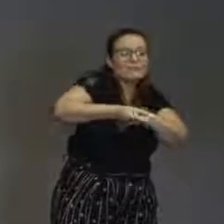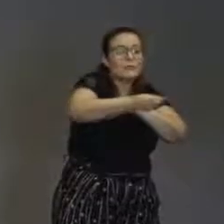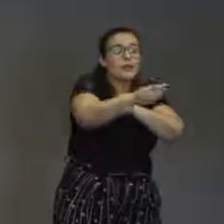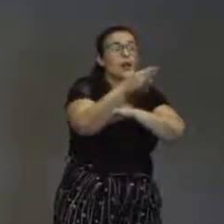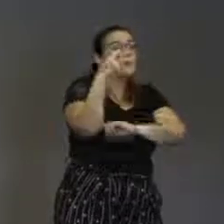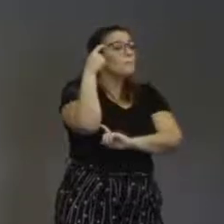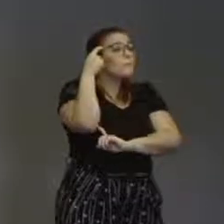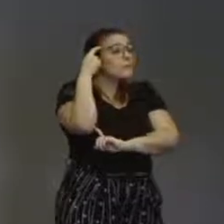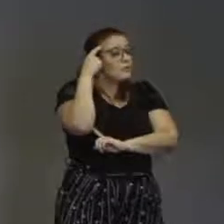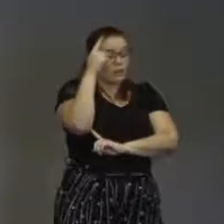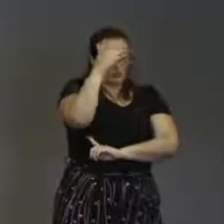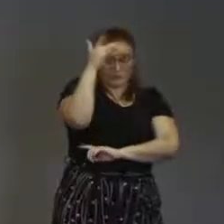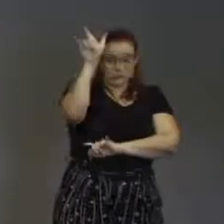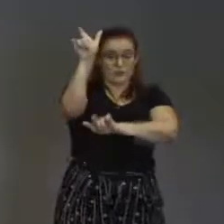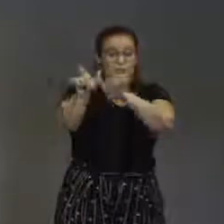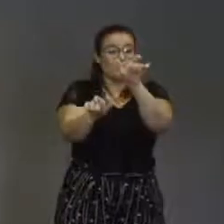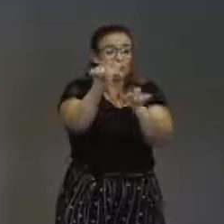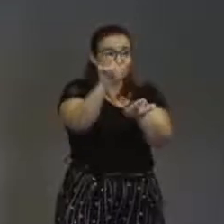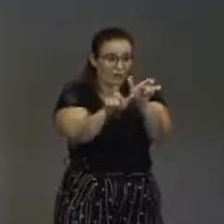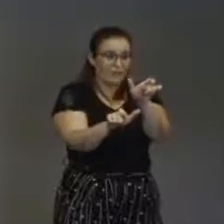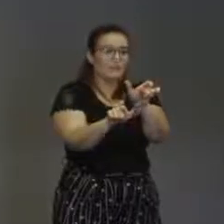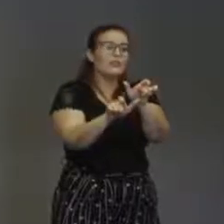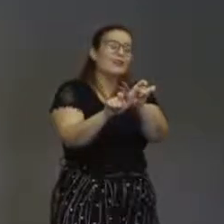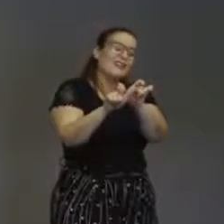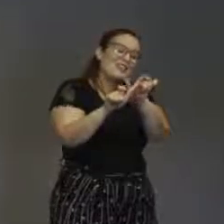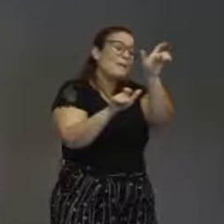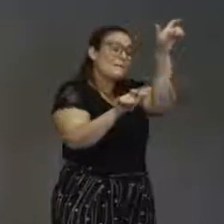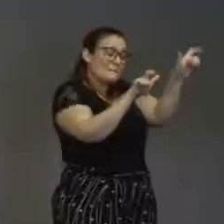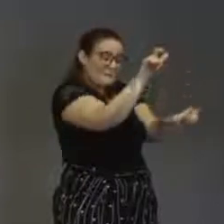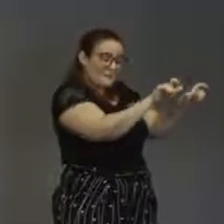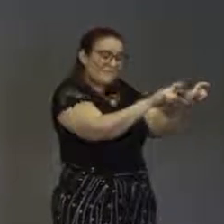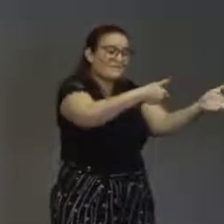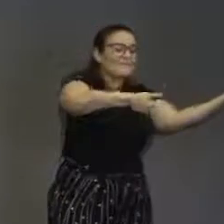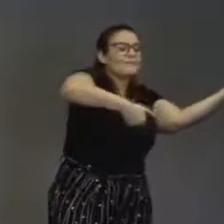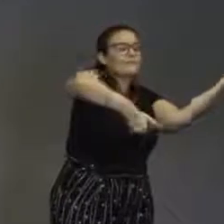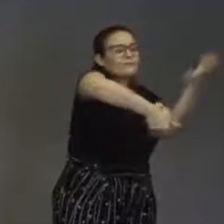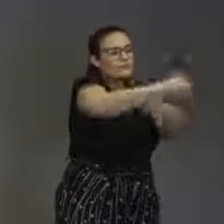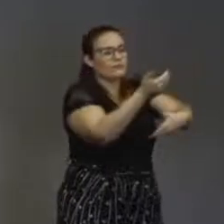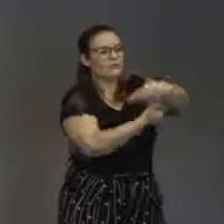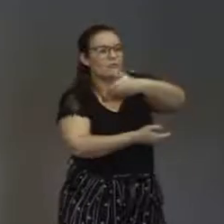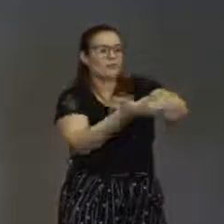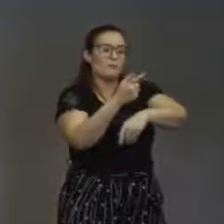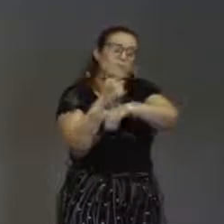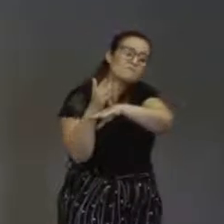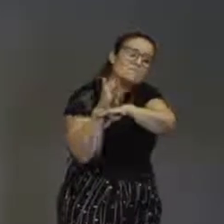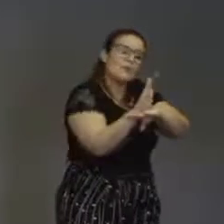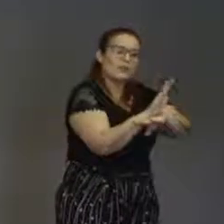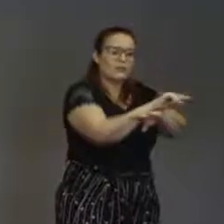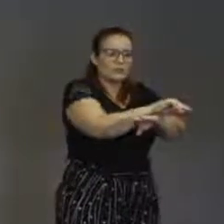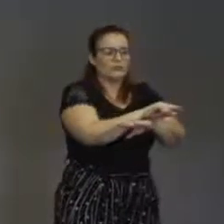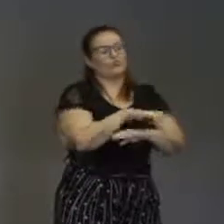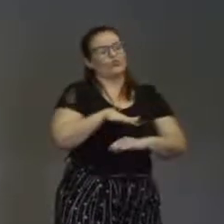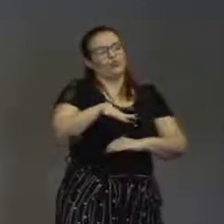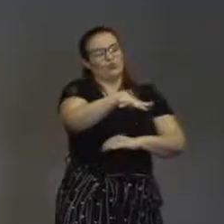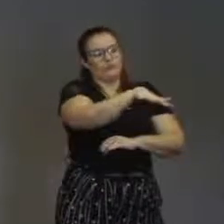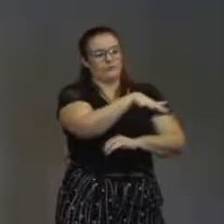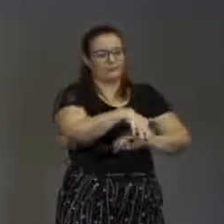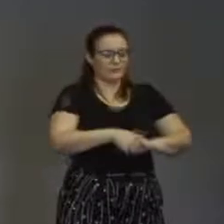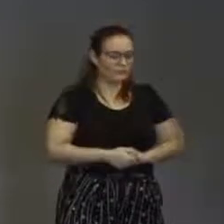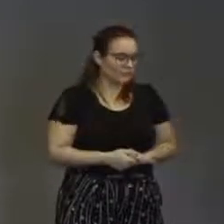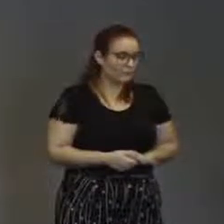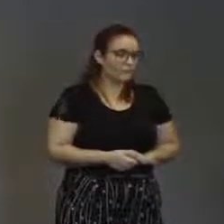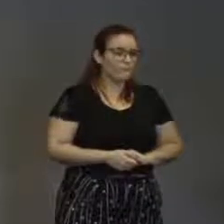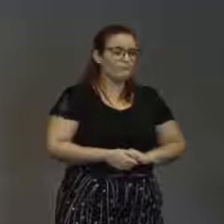pensadas pelas pessoas, para as pessoas, numa perspectiva ampla para todos. Essas